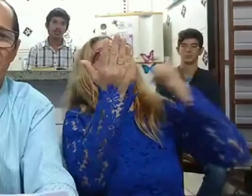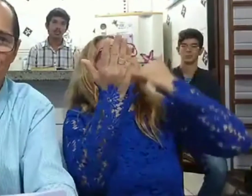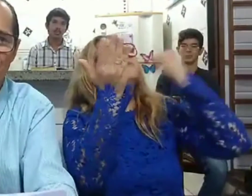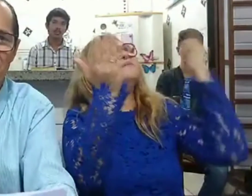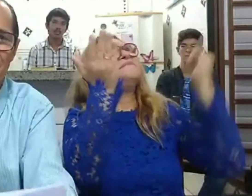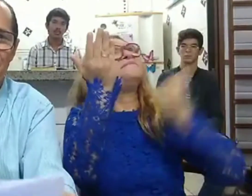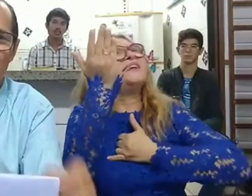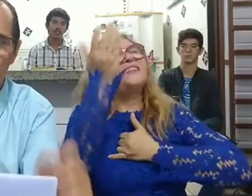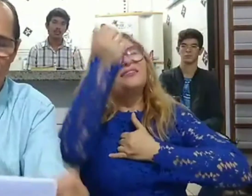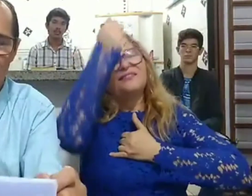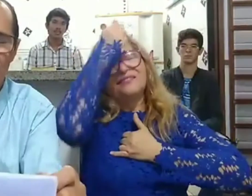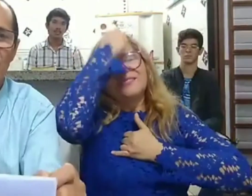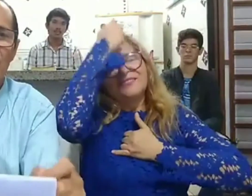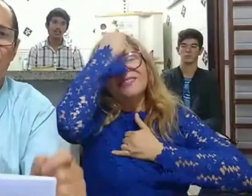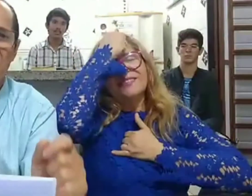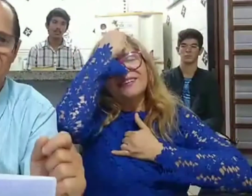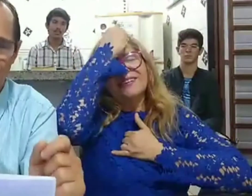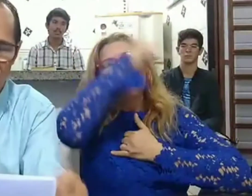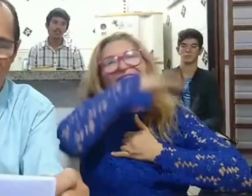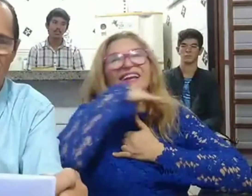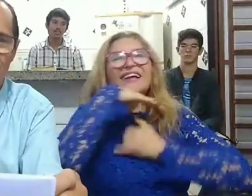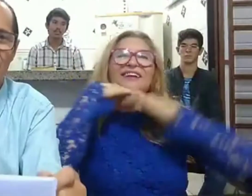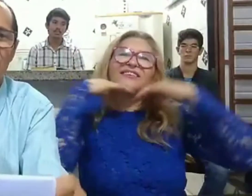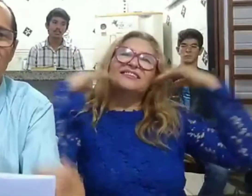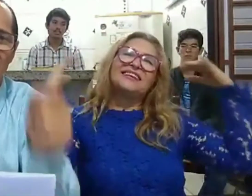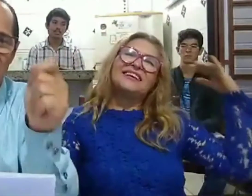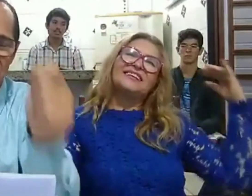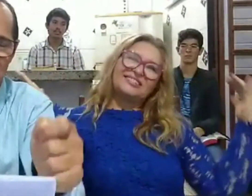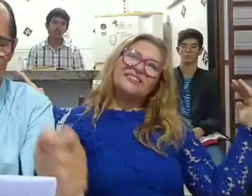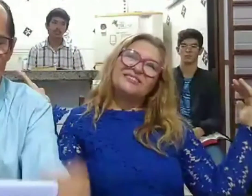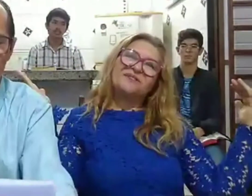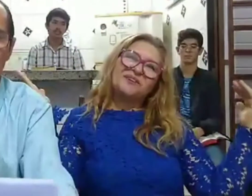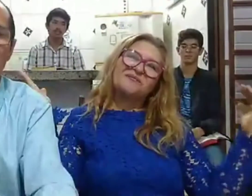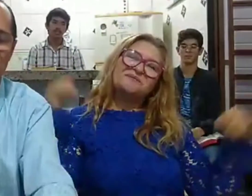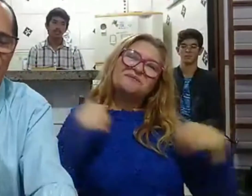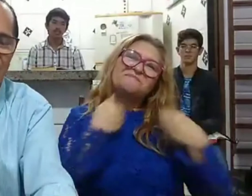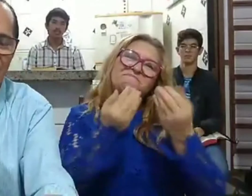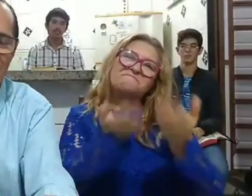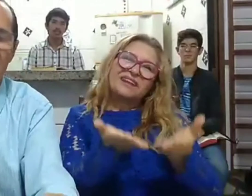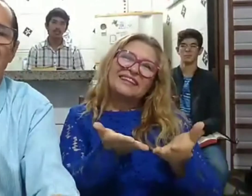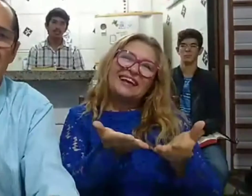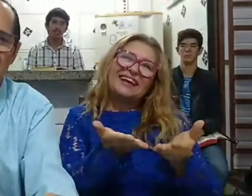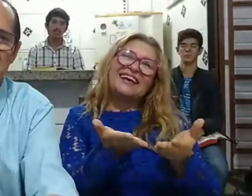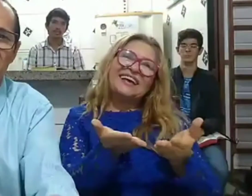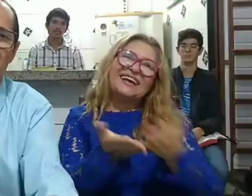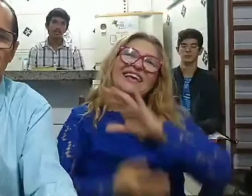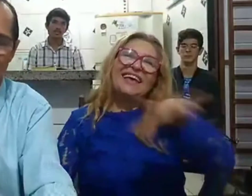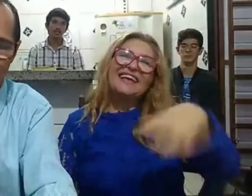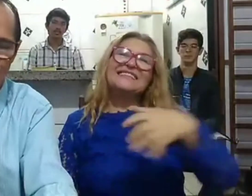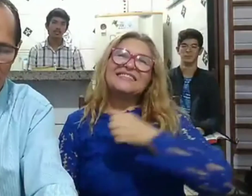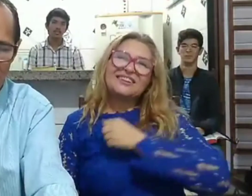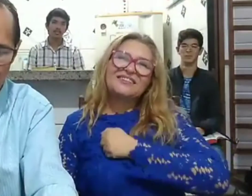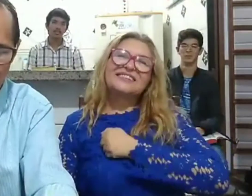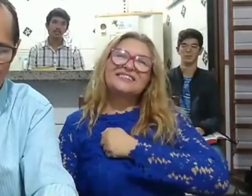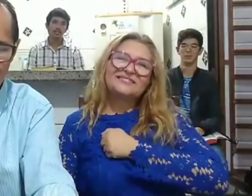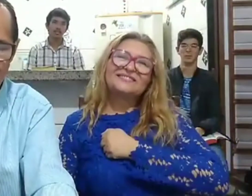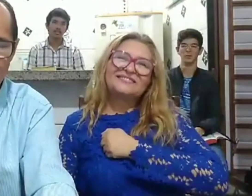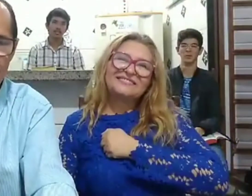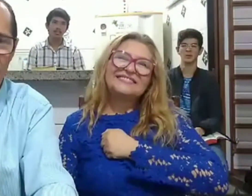até a cruz, morreu, foi sepultado e ressuscitou para garantir esta salvação do